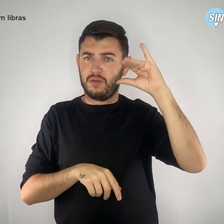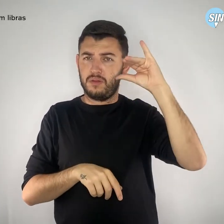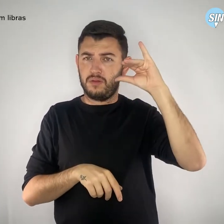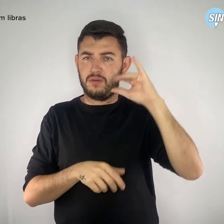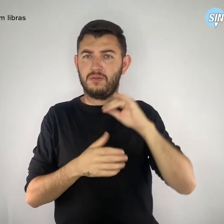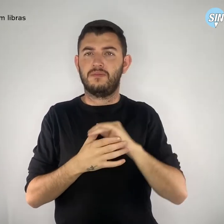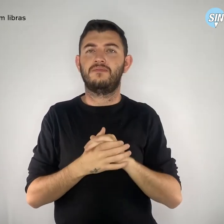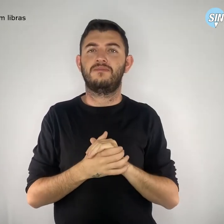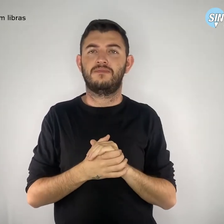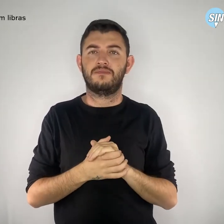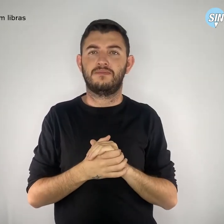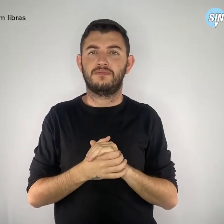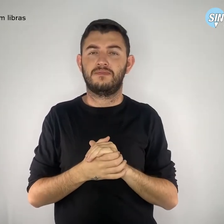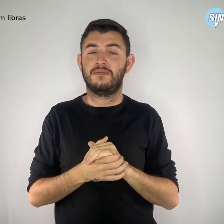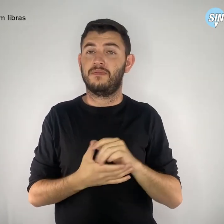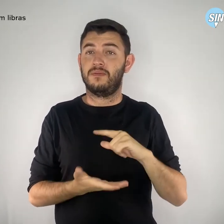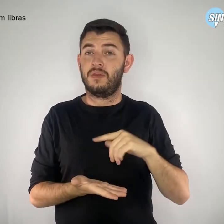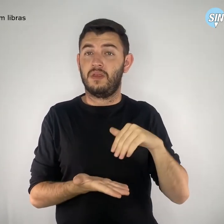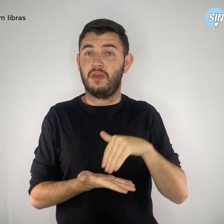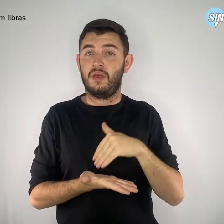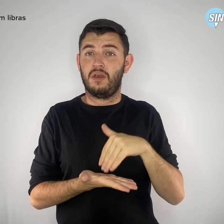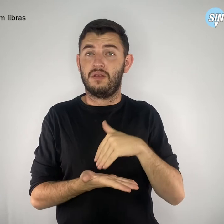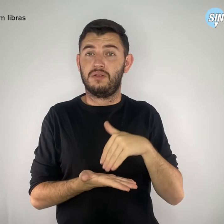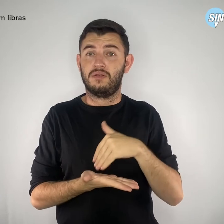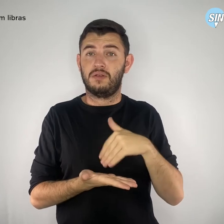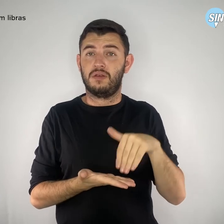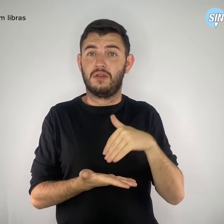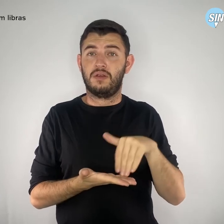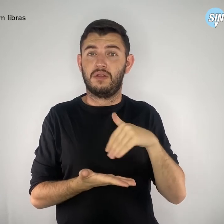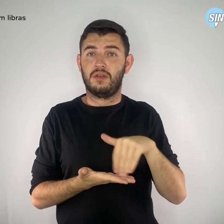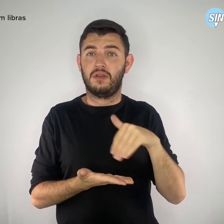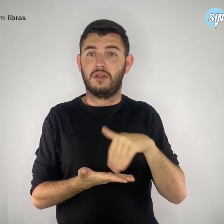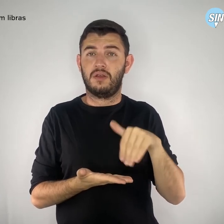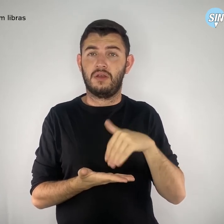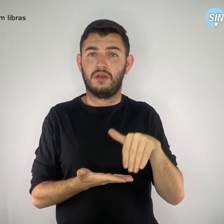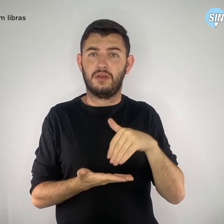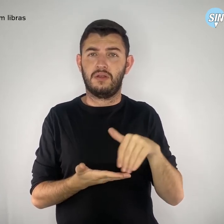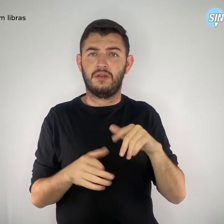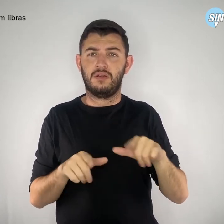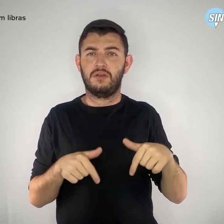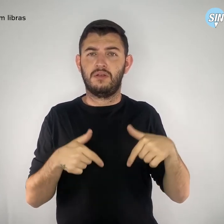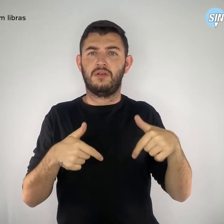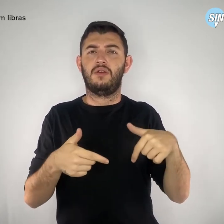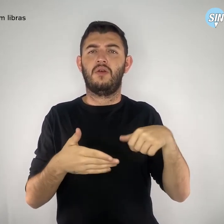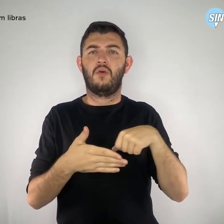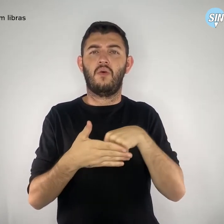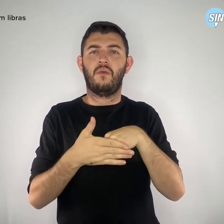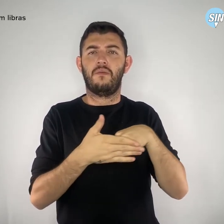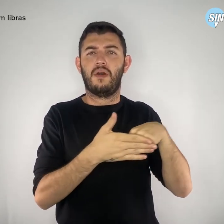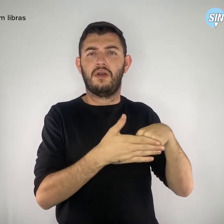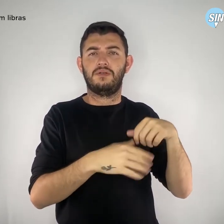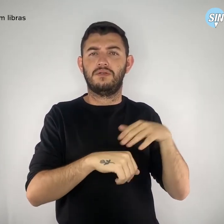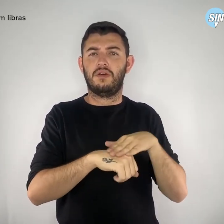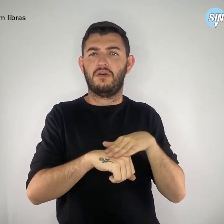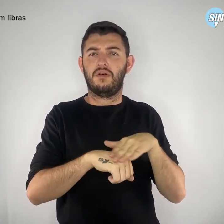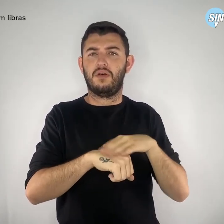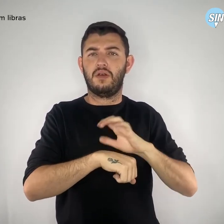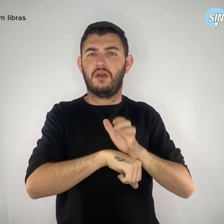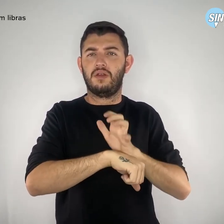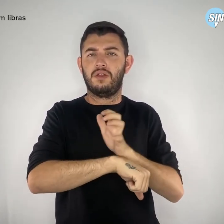meio da Secretaria de Combate ao Racismo, a CNTE reafirma permanentemente